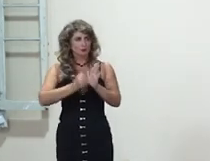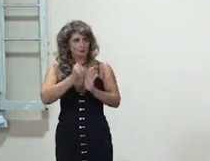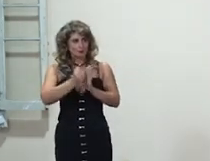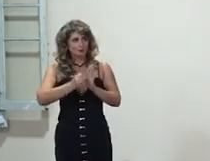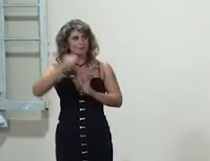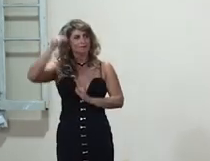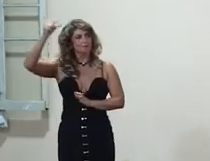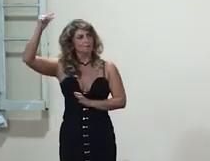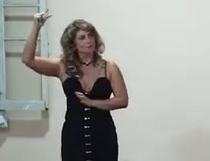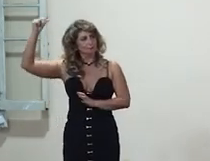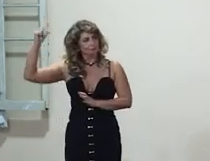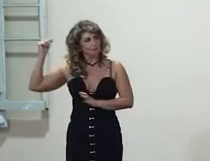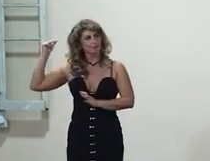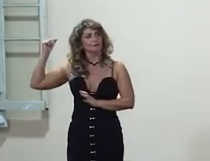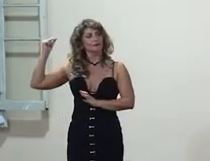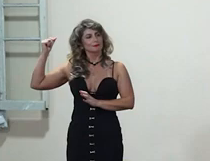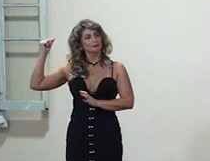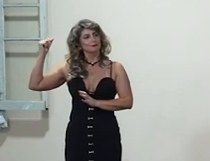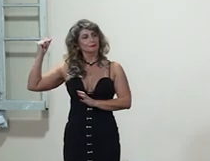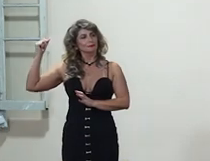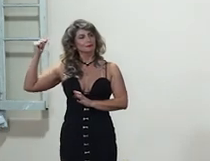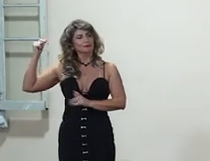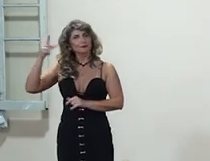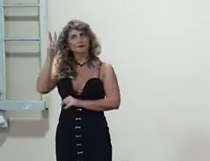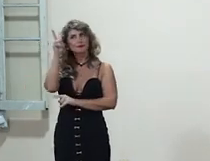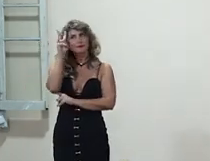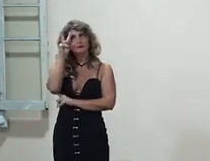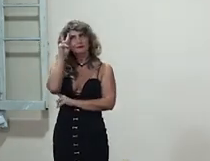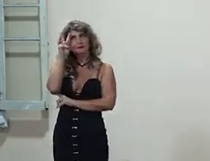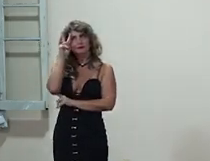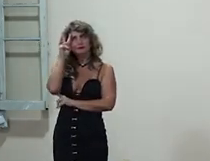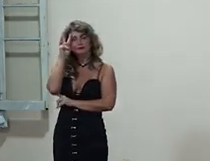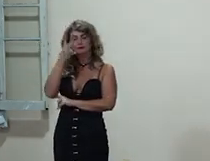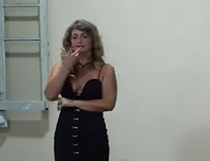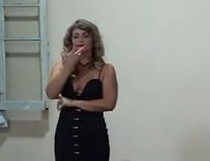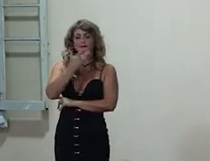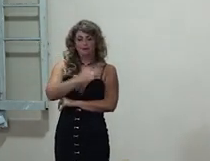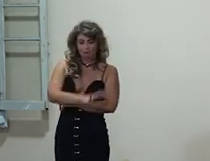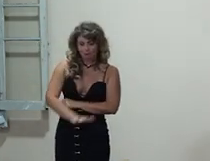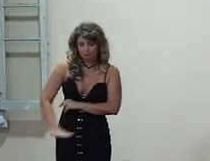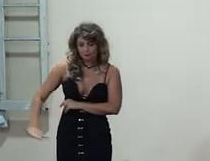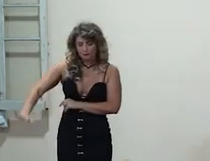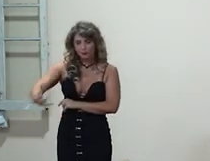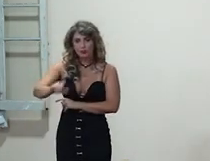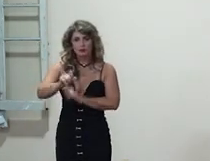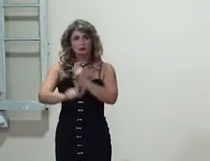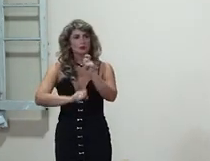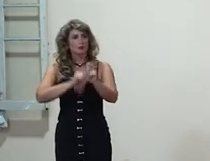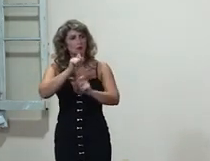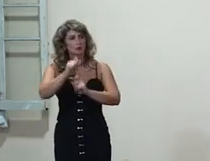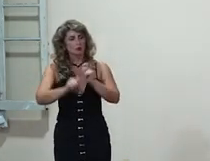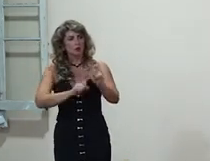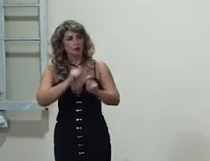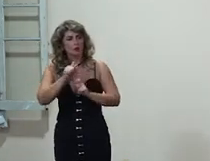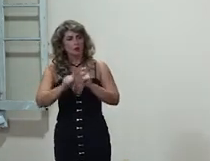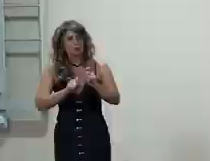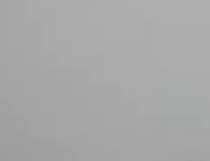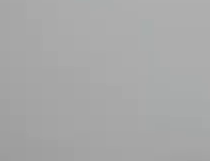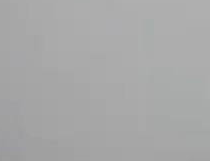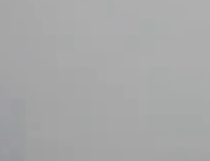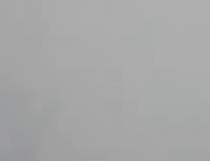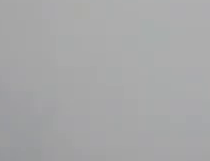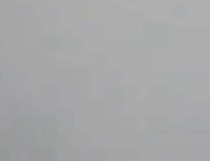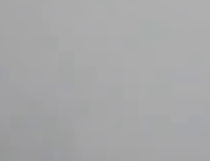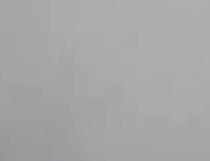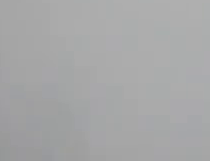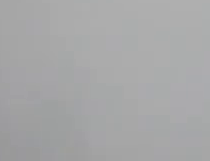Na época de... as minhas mais doces lembranças de infância são os passeios, eram os